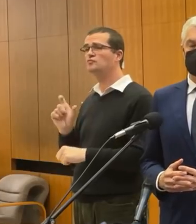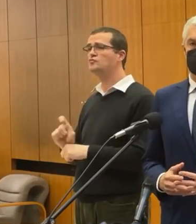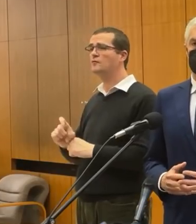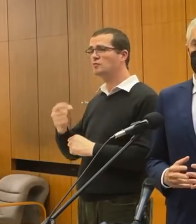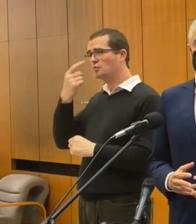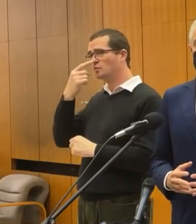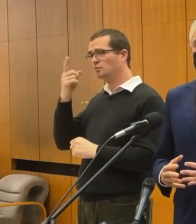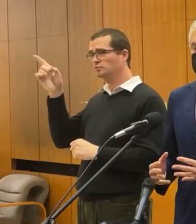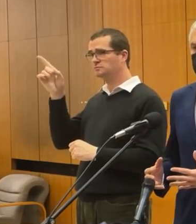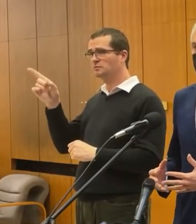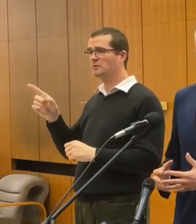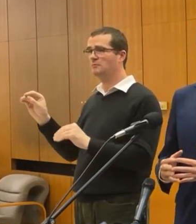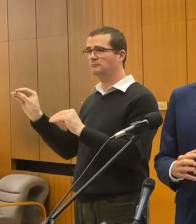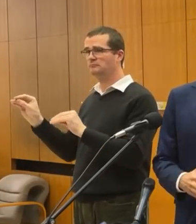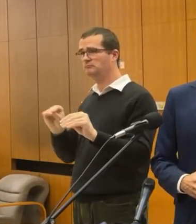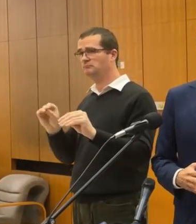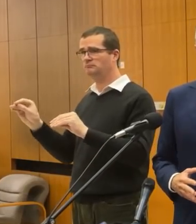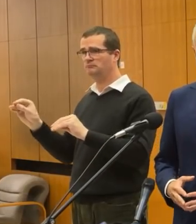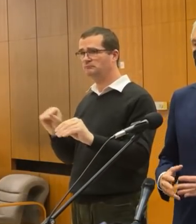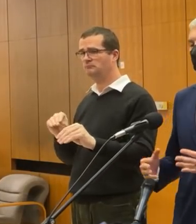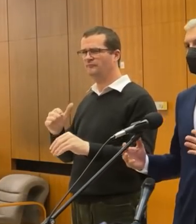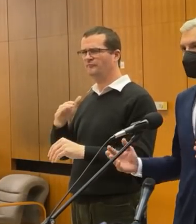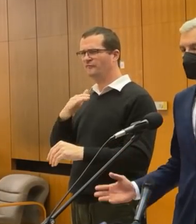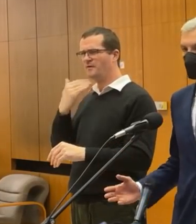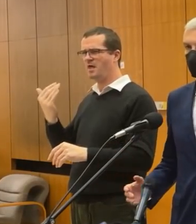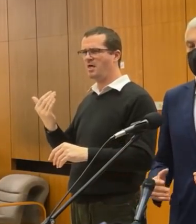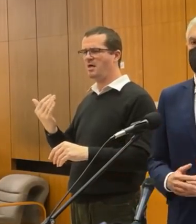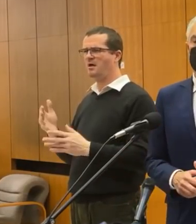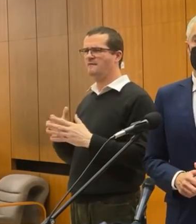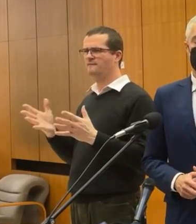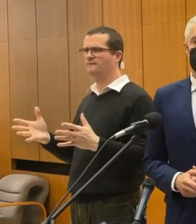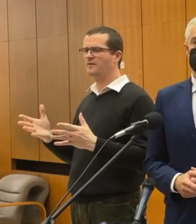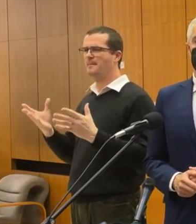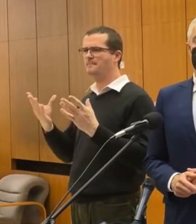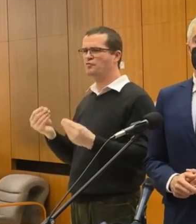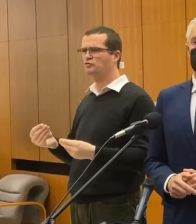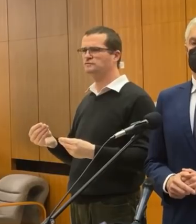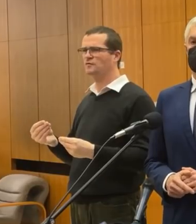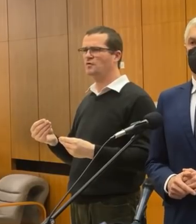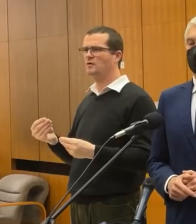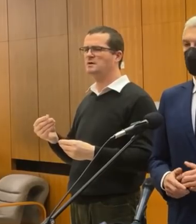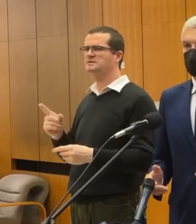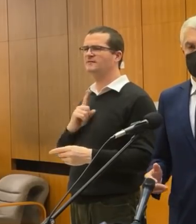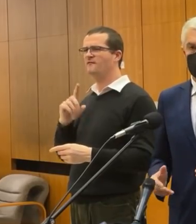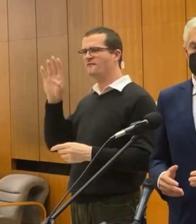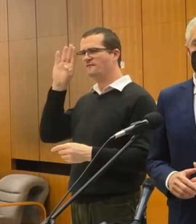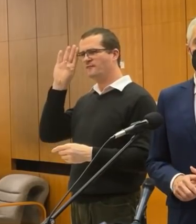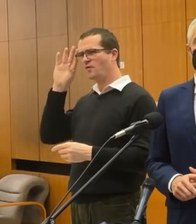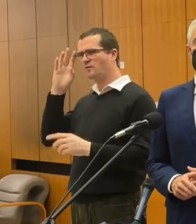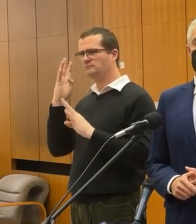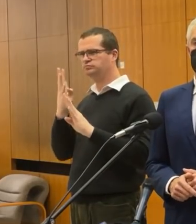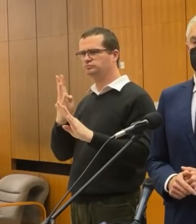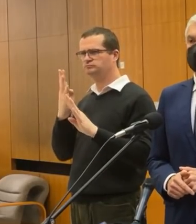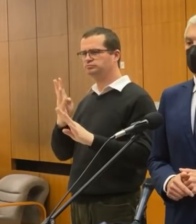na ruskej strane toho, že presúva nezvyčajným spôsobom pomerne veľké množstva svojej vojenskej